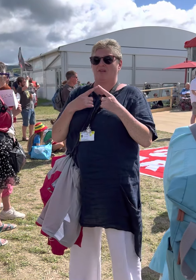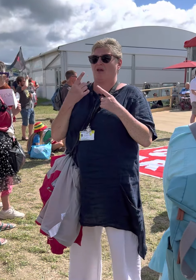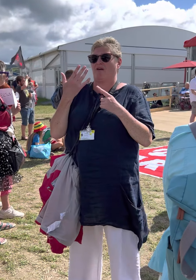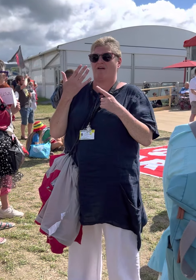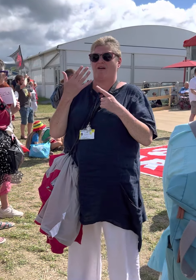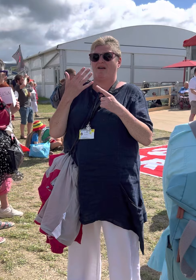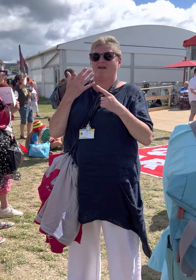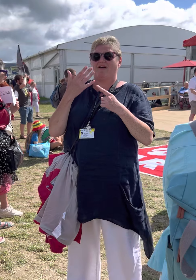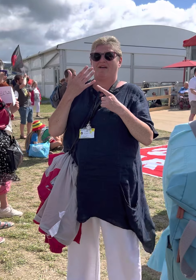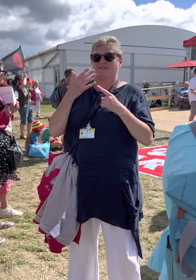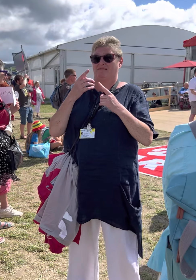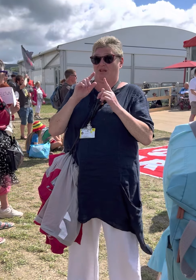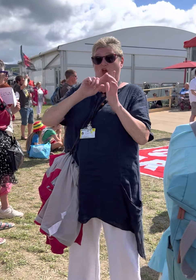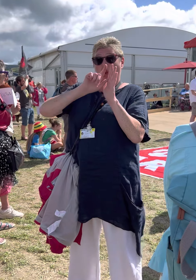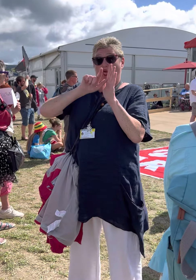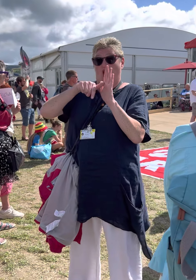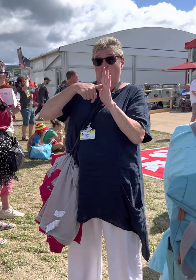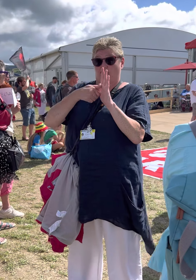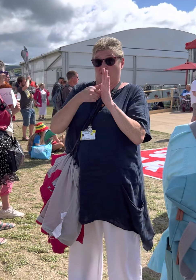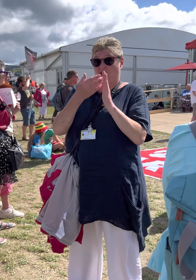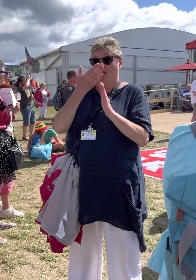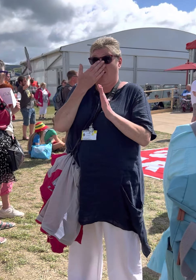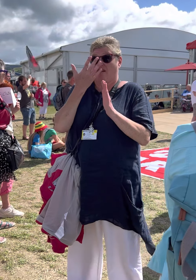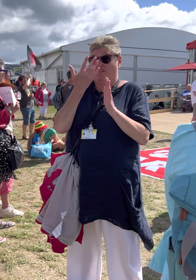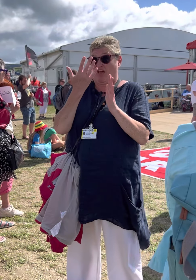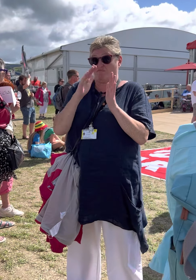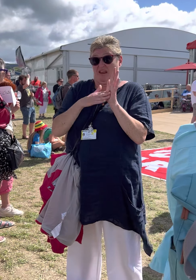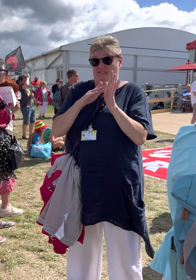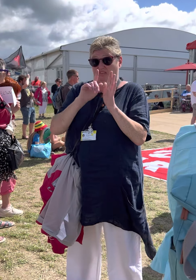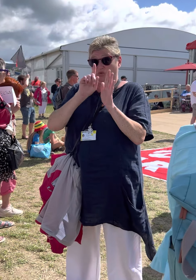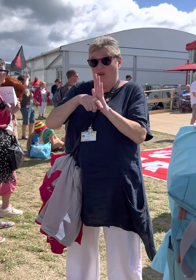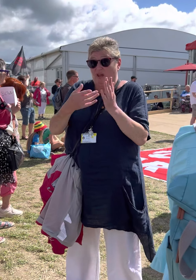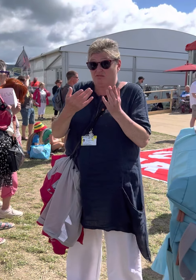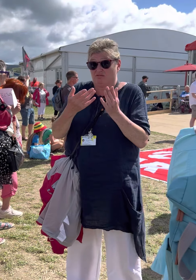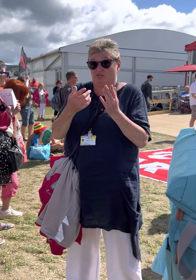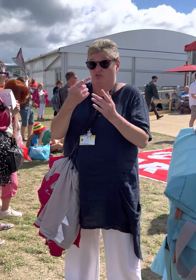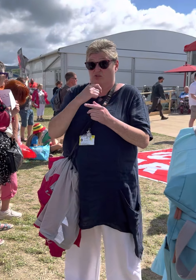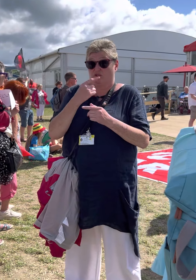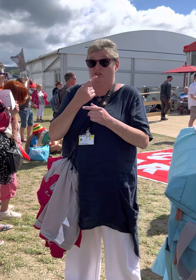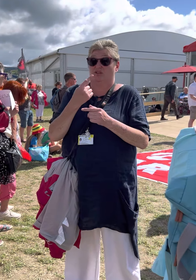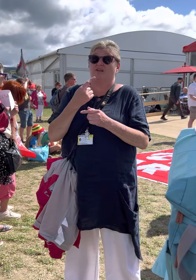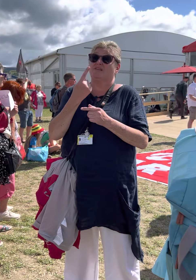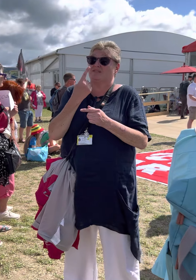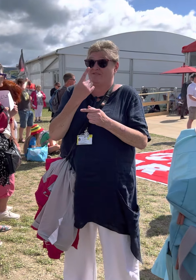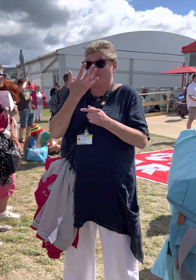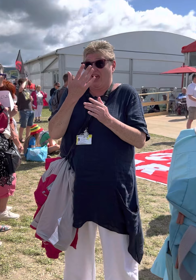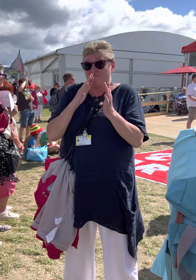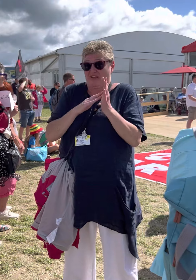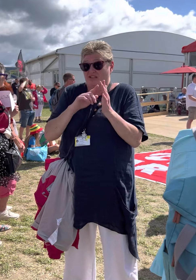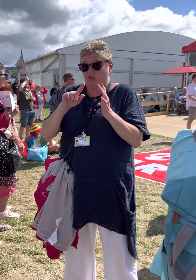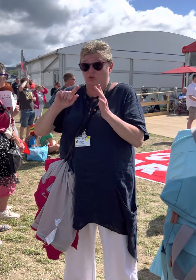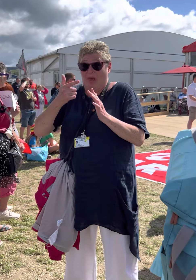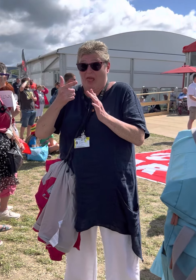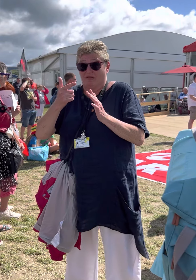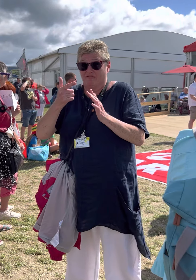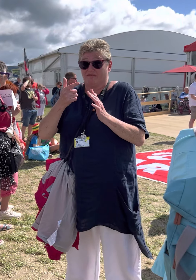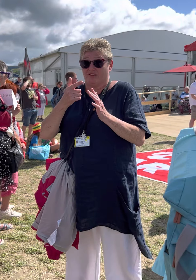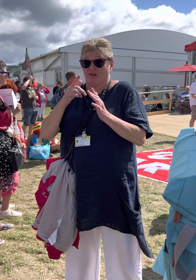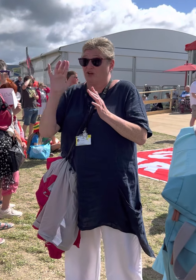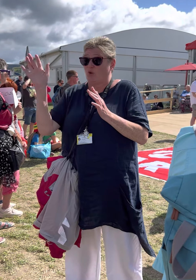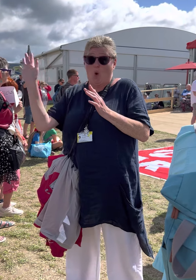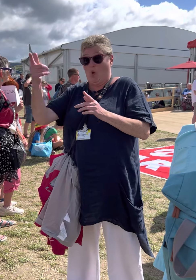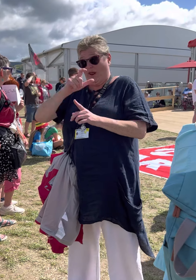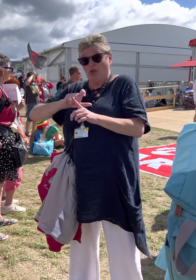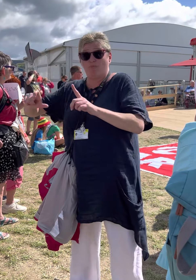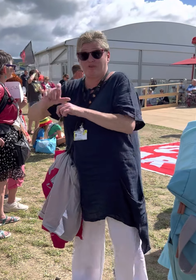i 12 ar y hinsawdd a'r ymgylchedd. Yn anffodus, mae'n 5 munud i hanner nos ar sawl un o'n cymunedau